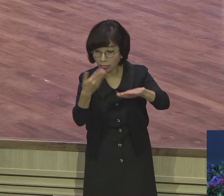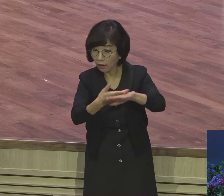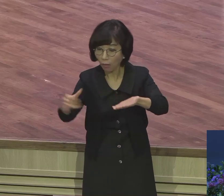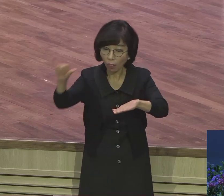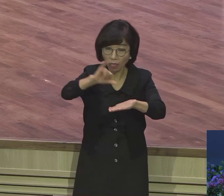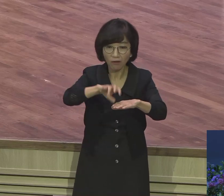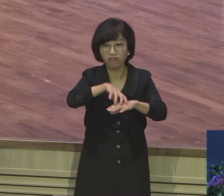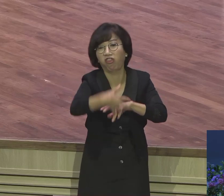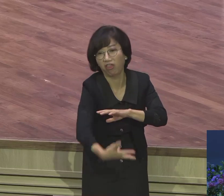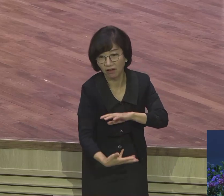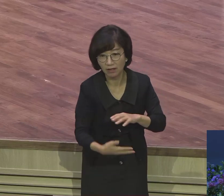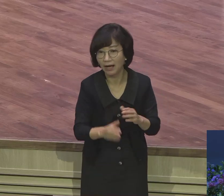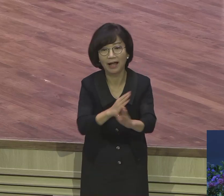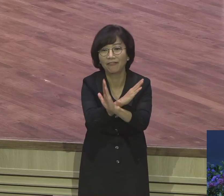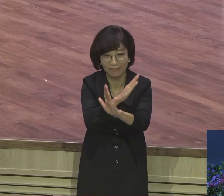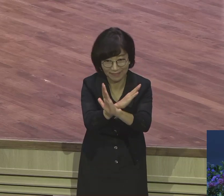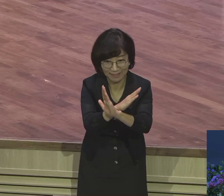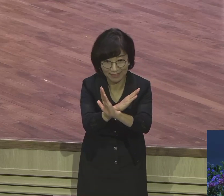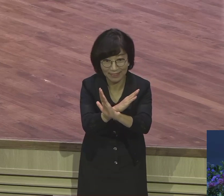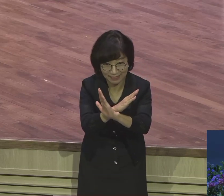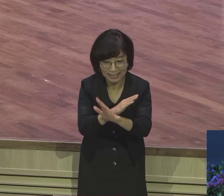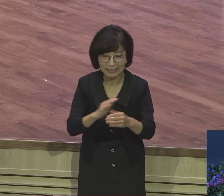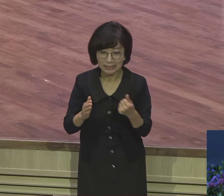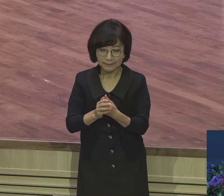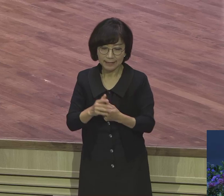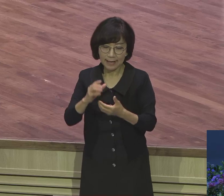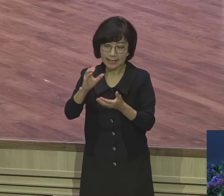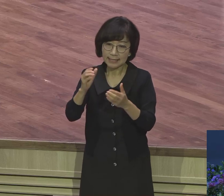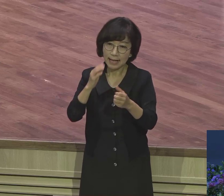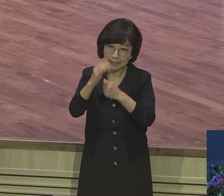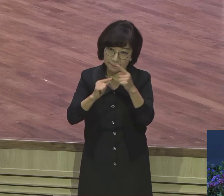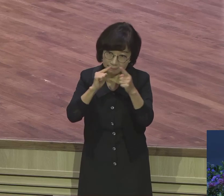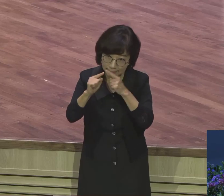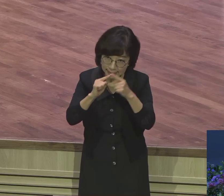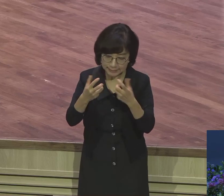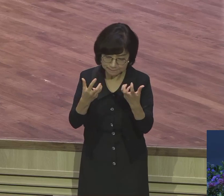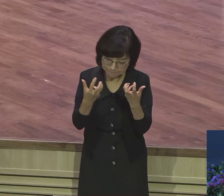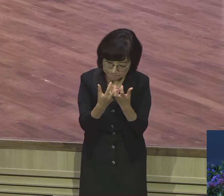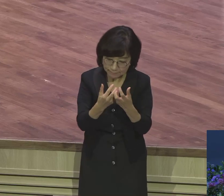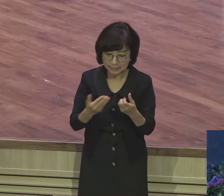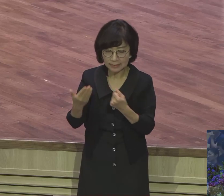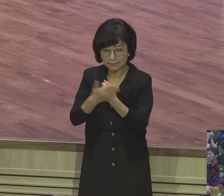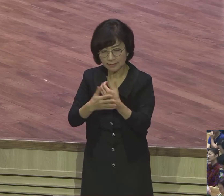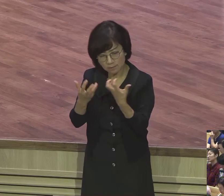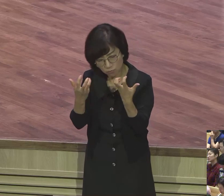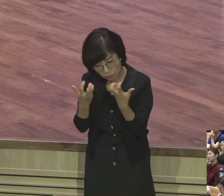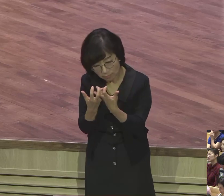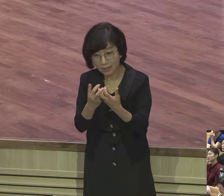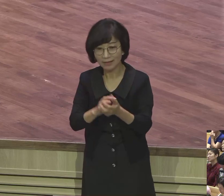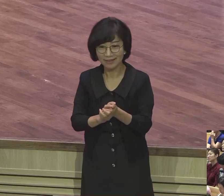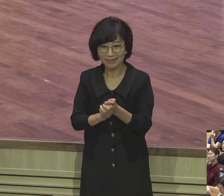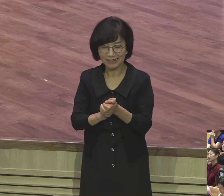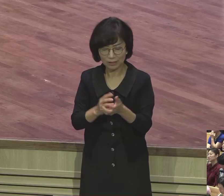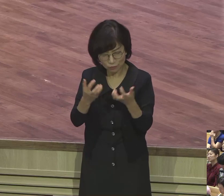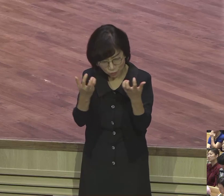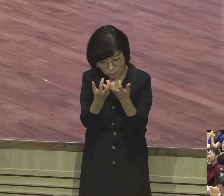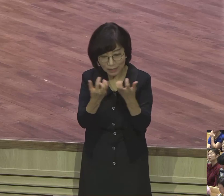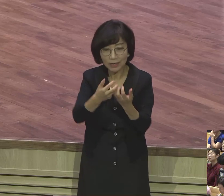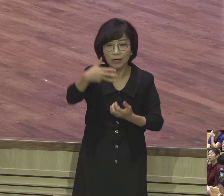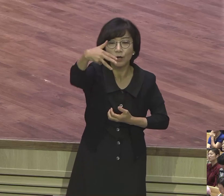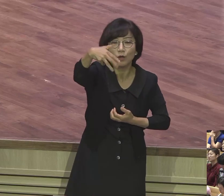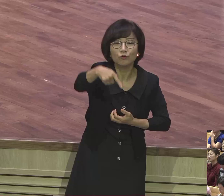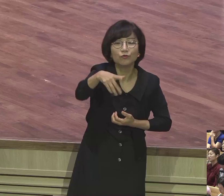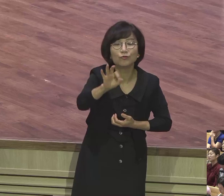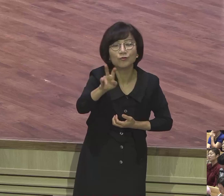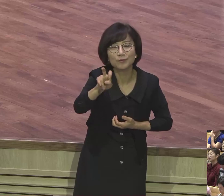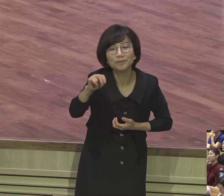충만하여 말씀이 충만하여 그리스도가 충만하여 은혜가 충만하여 아멘 그러니까 충만 충만